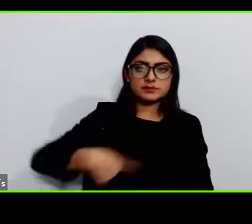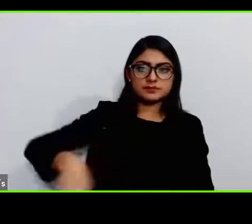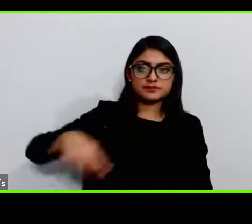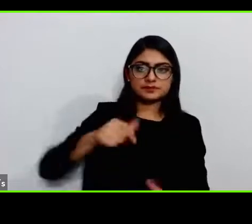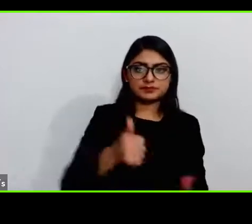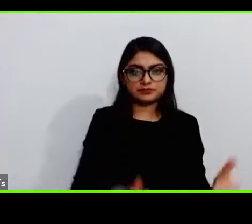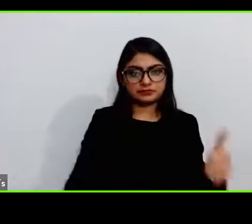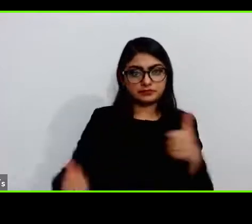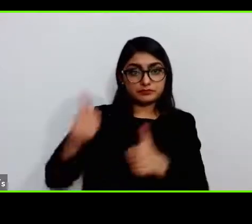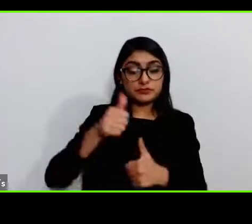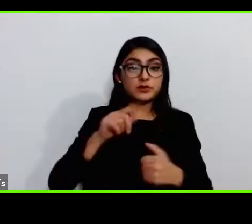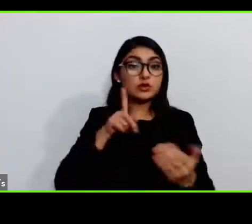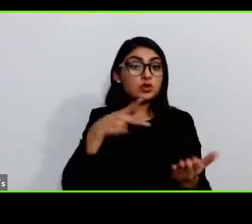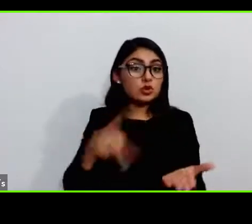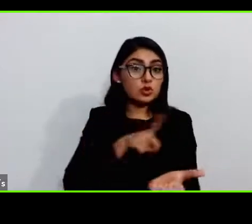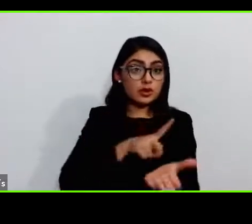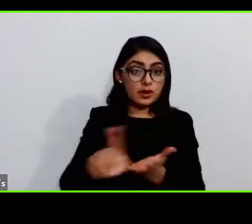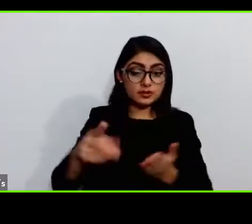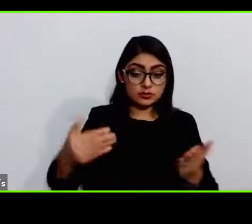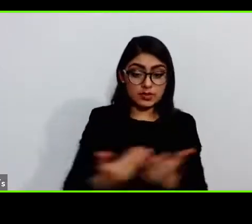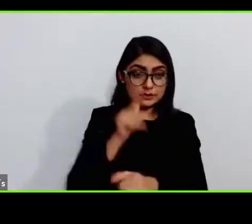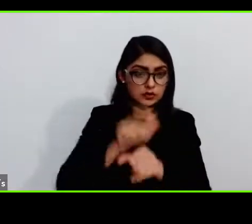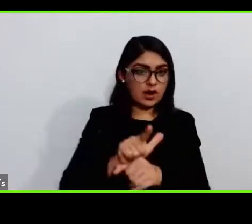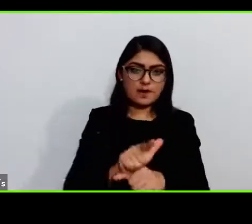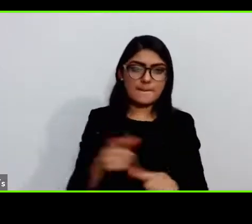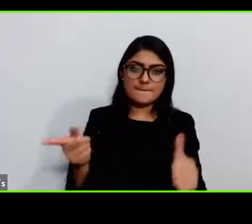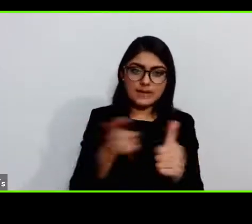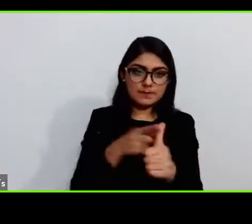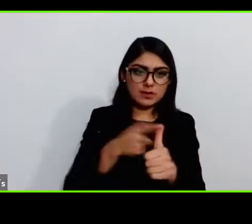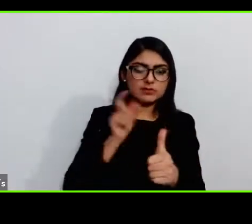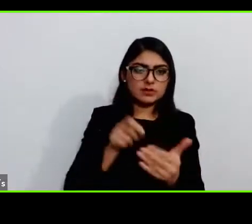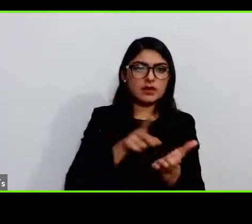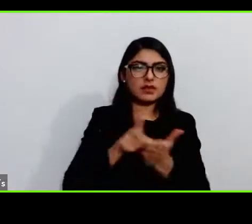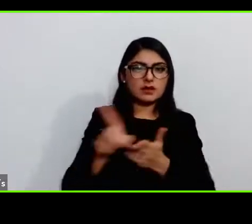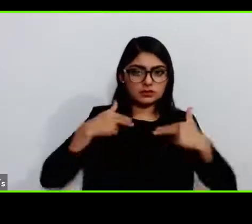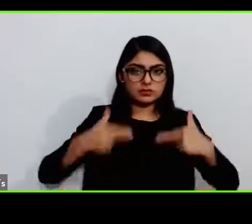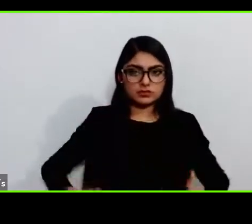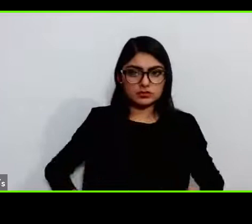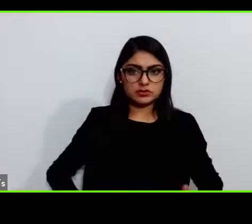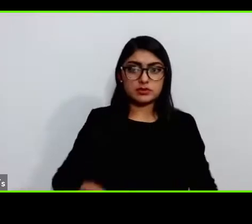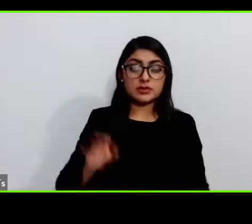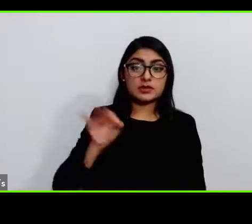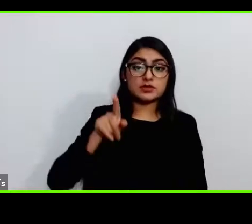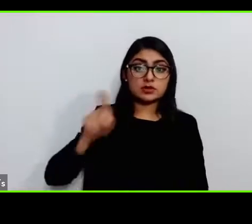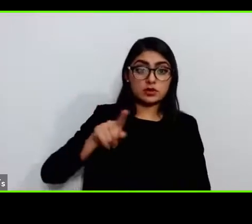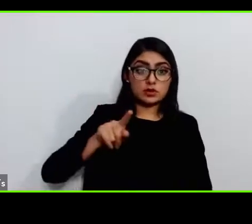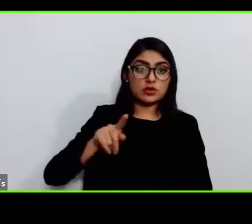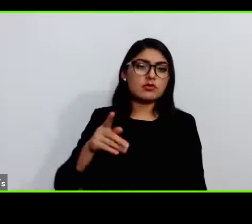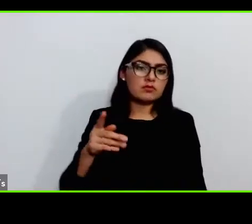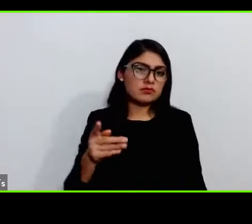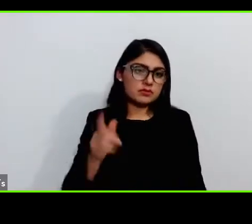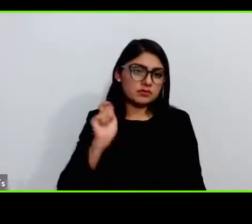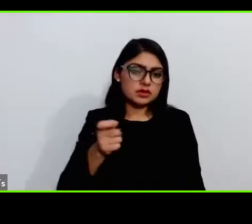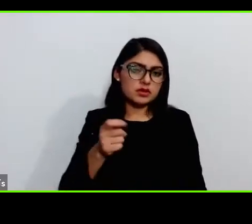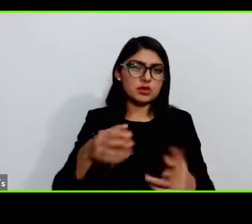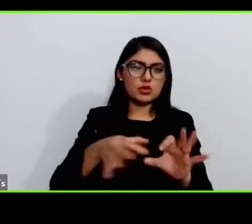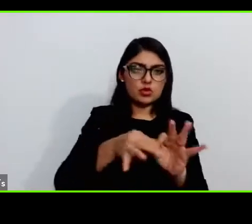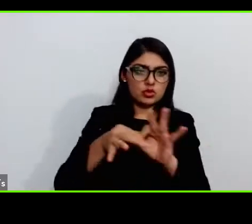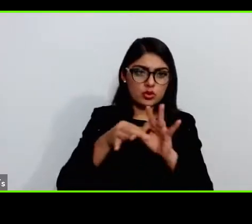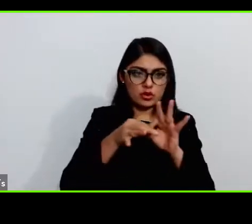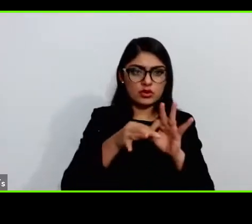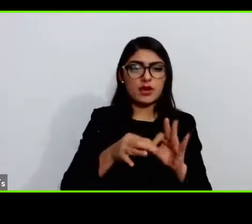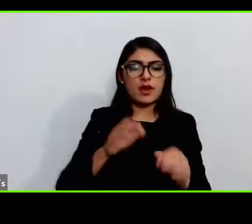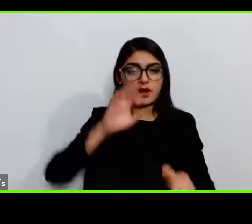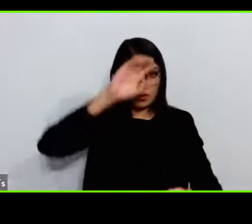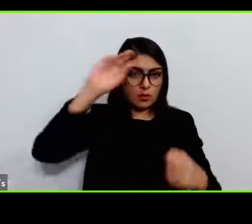frente al derecho nacional como regla general. Pero si tú, Tribunal de Justicia de la Unión Europea, no cumples con ese mínimo de derechos fundamentales